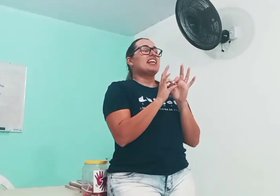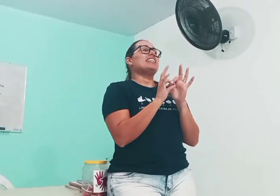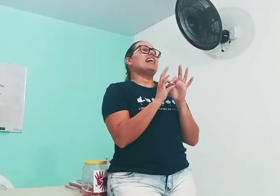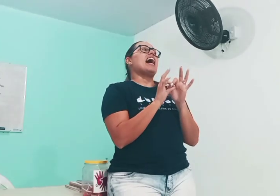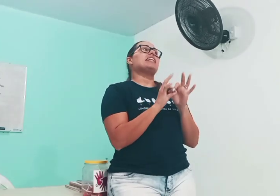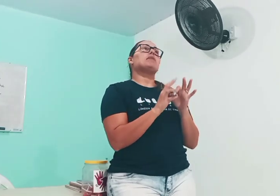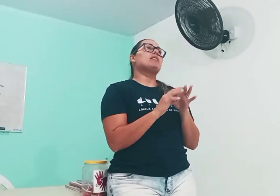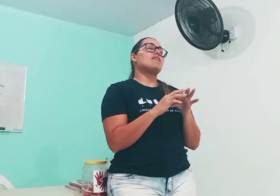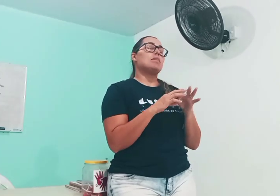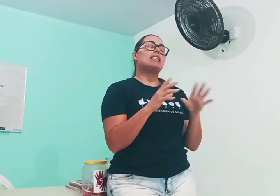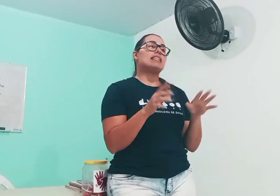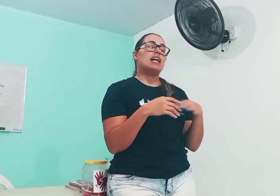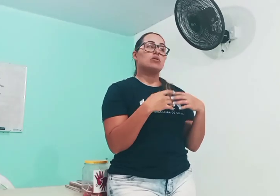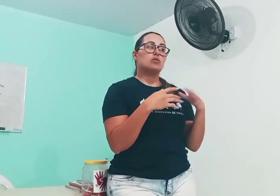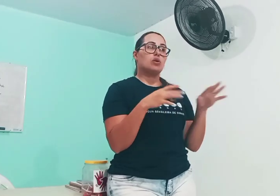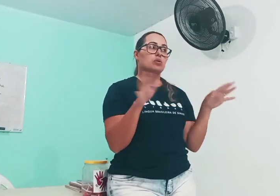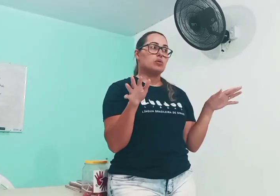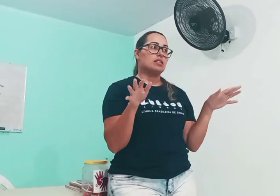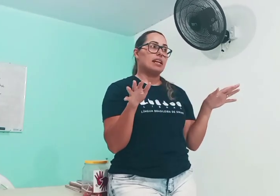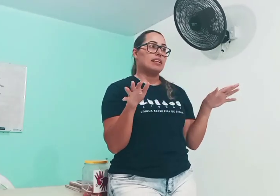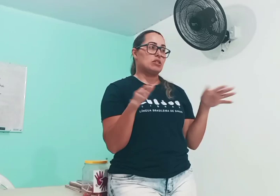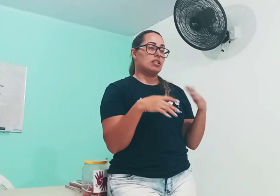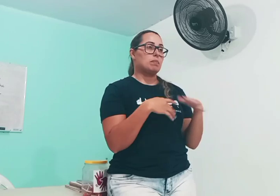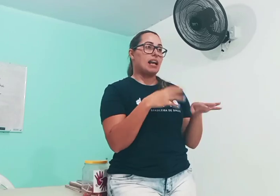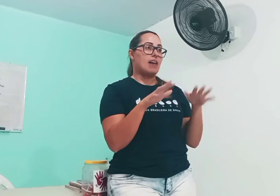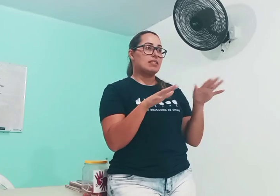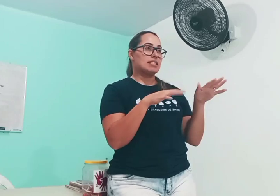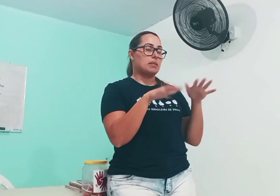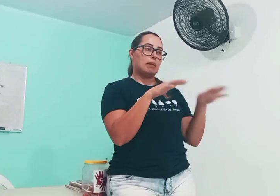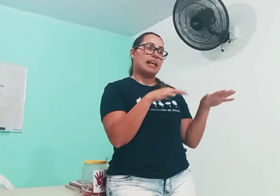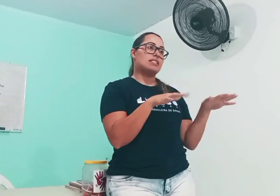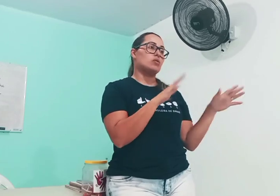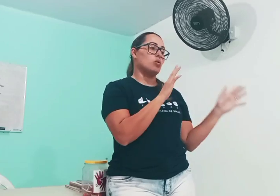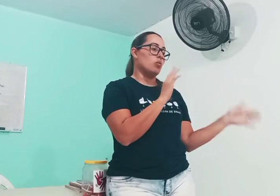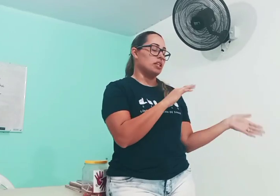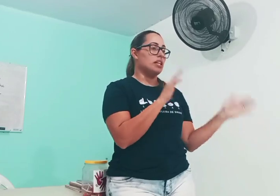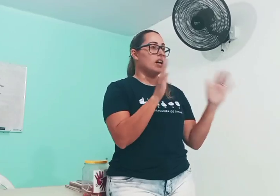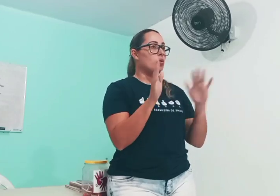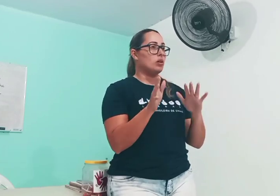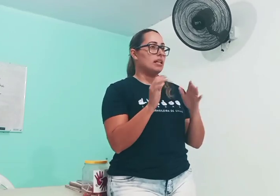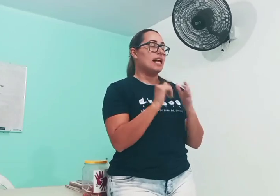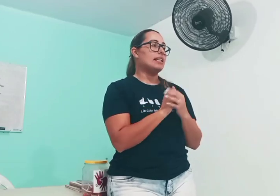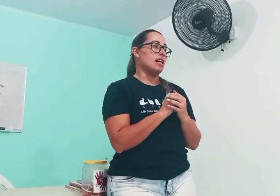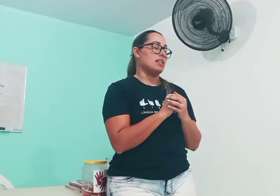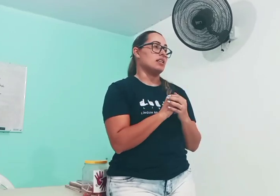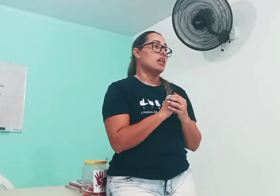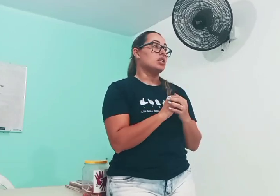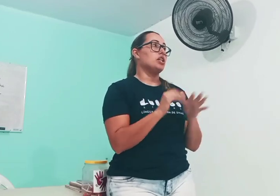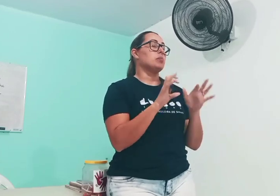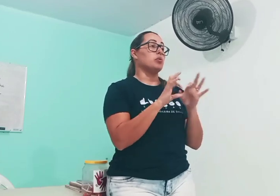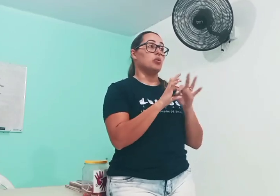Né? Aí depois você vai pensar nos outros, né, nas outras palavras que se parecem com união e aliança. Tipo,